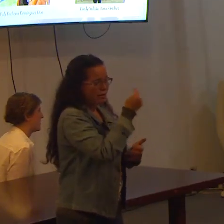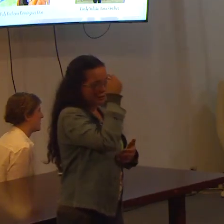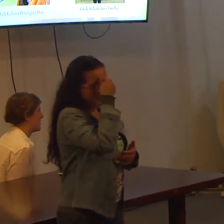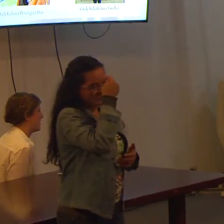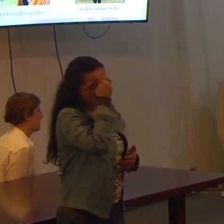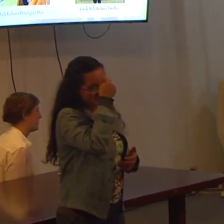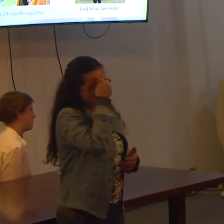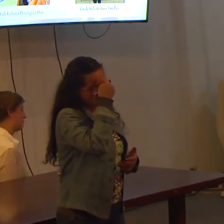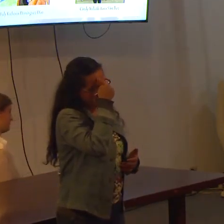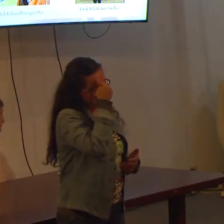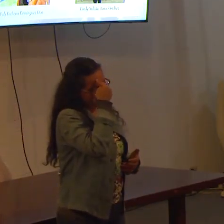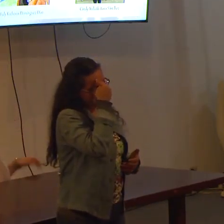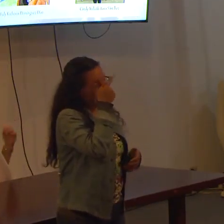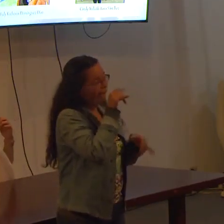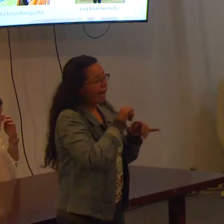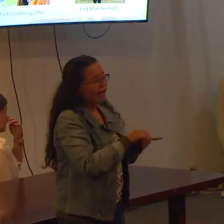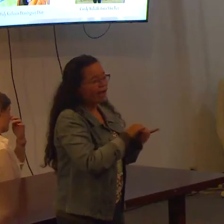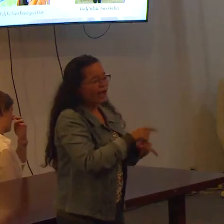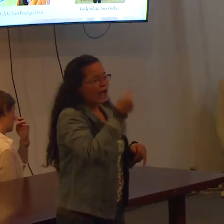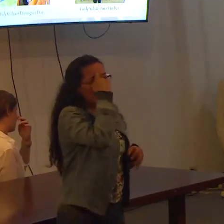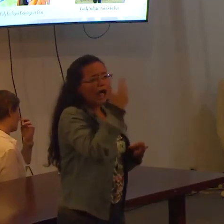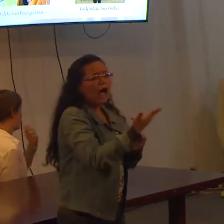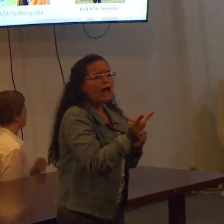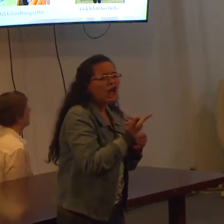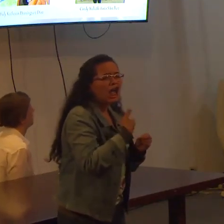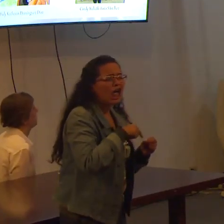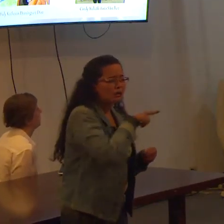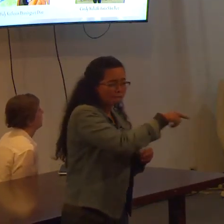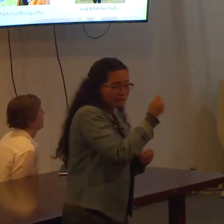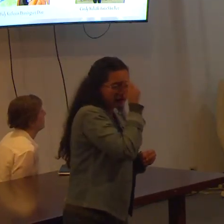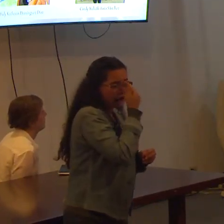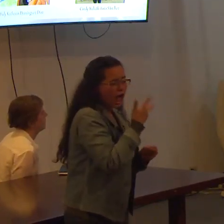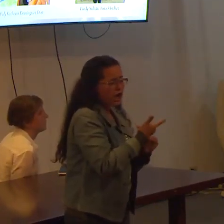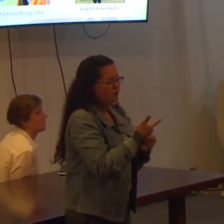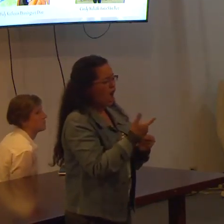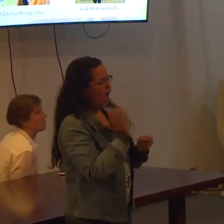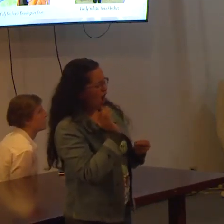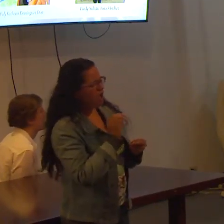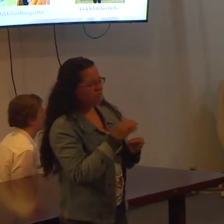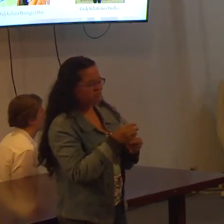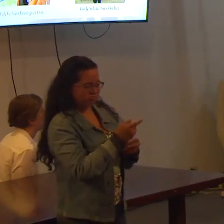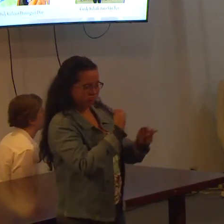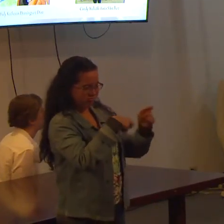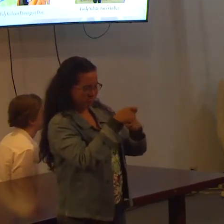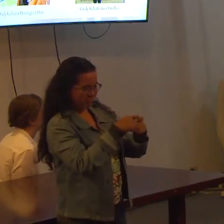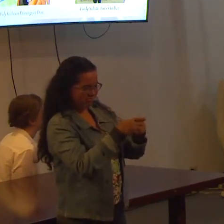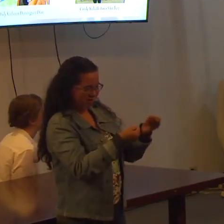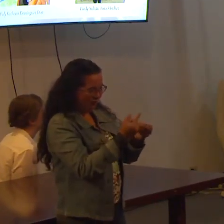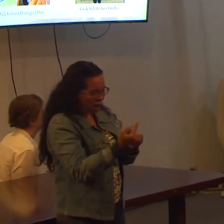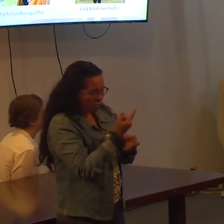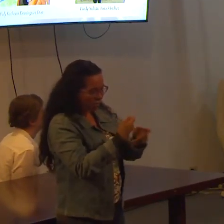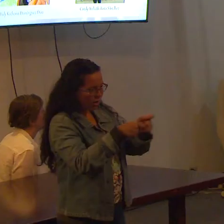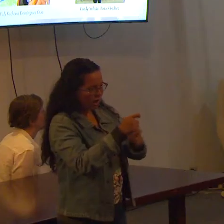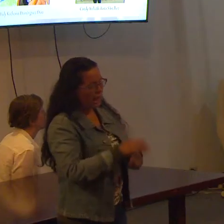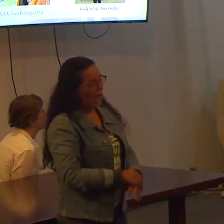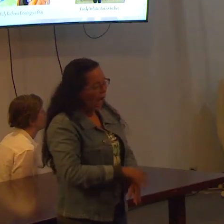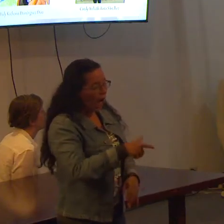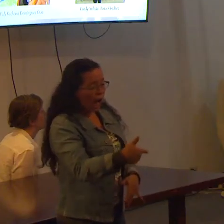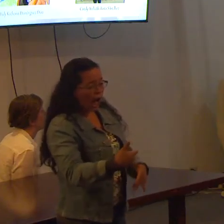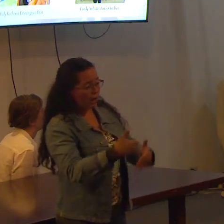pensamiento de que el arte solo significa productividad, y la persona con discapacidad que